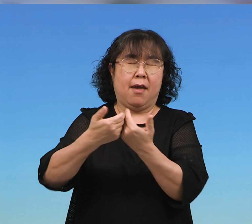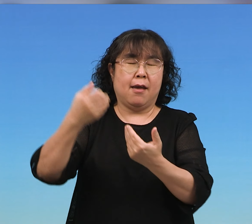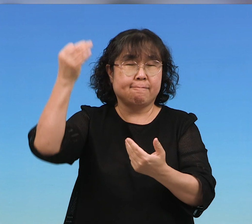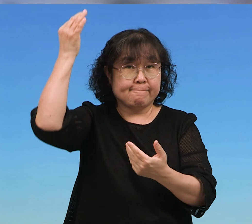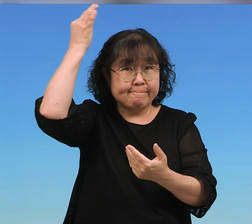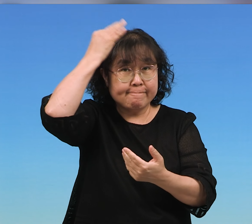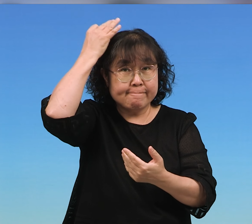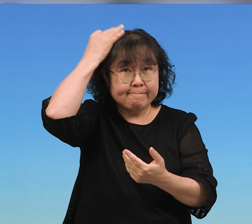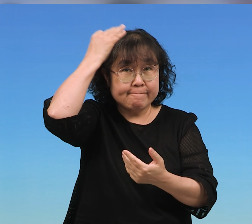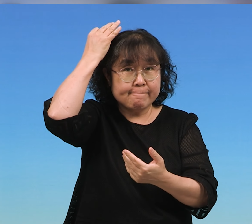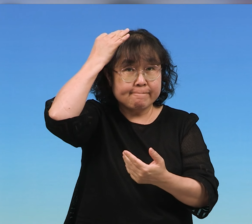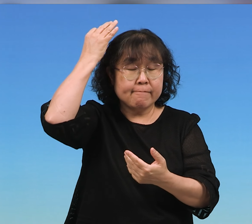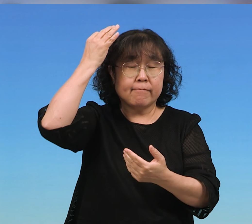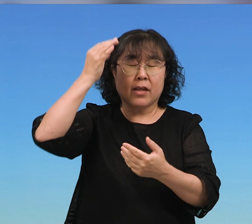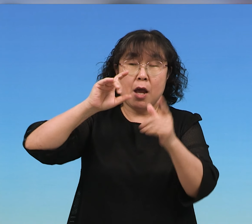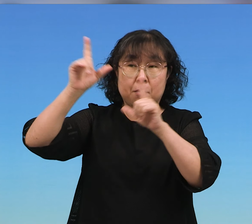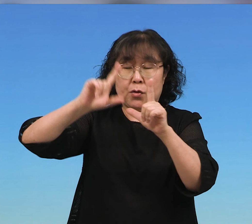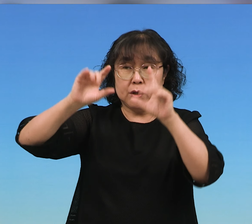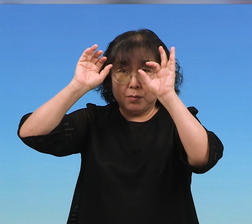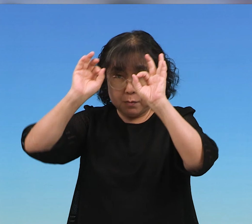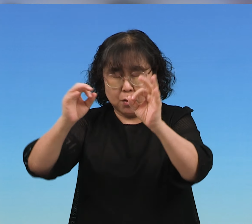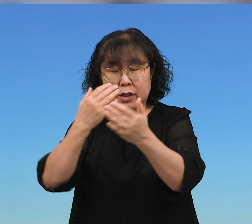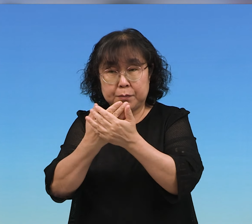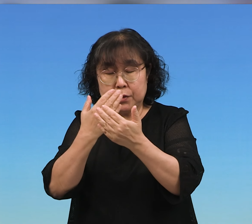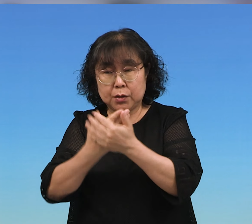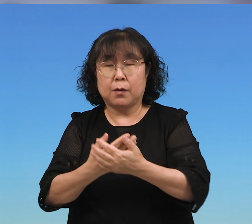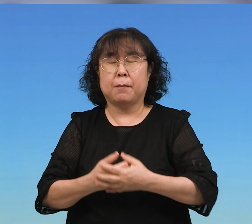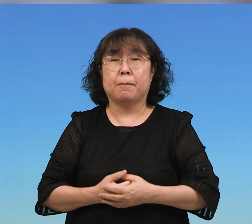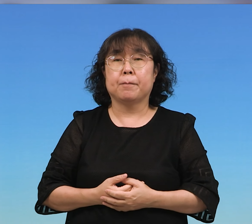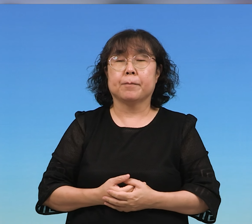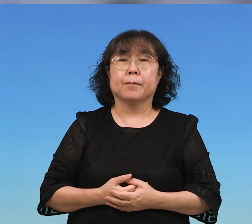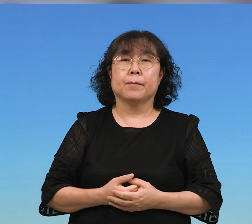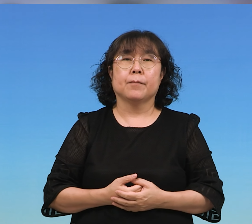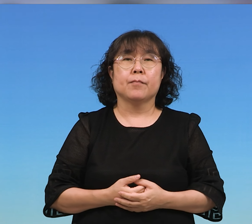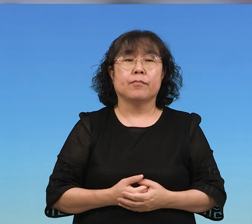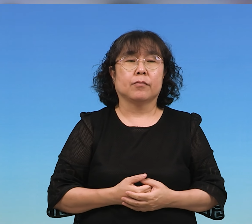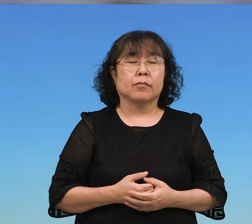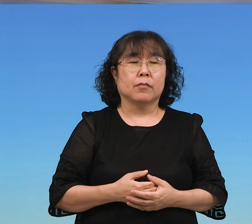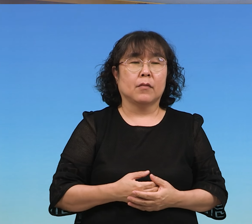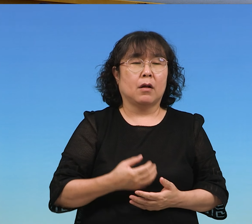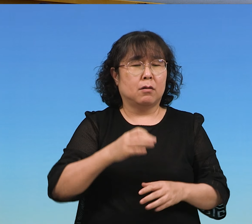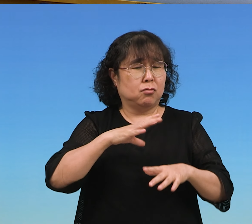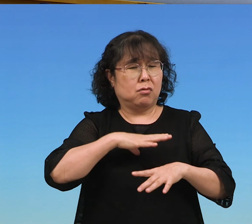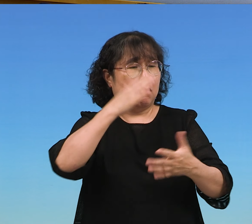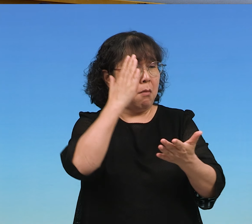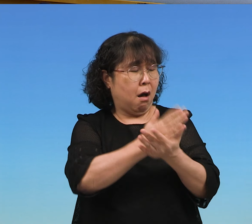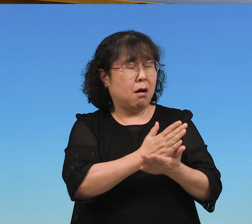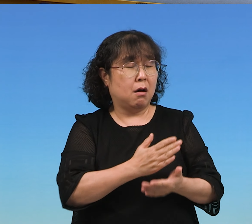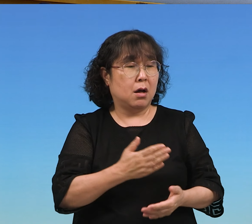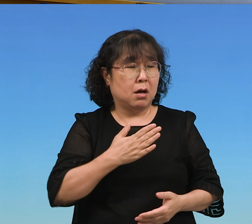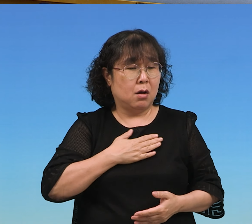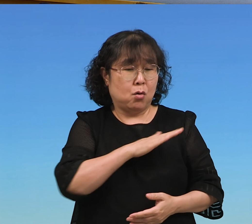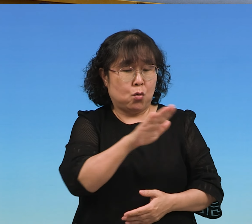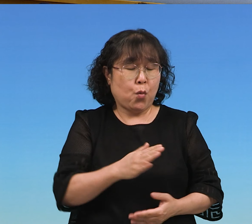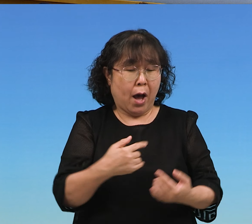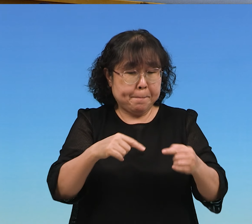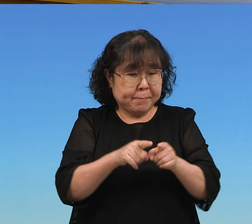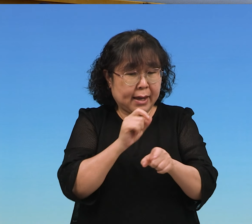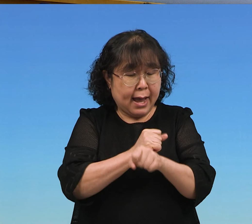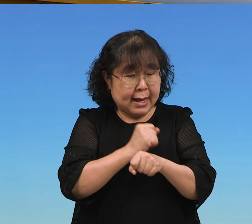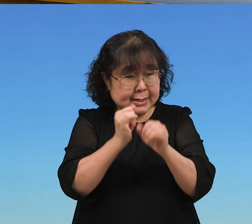잘 관찰해 보셔야 합니다. 그 엘리사가 떨고 있는 젊은 종에게 이렇게 이야기합니다. 16절이요. 대답하되 두려워하지